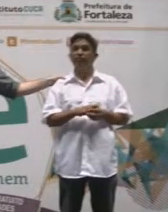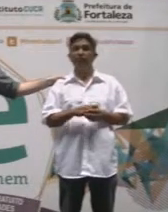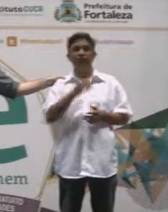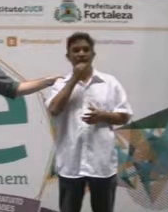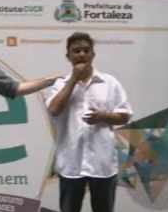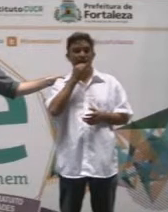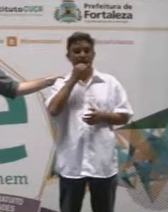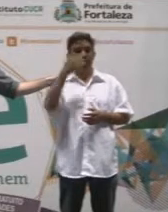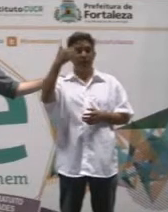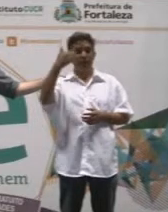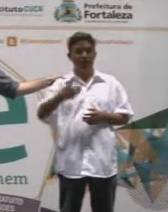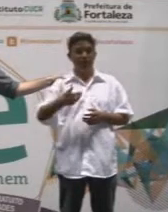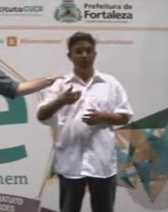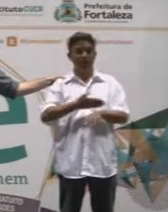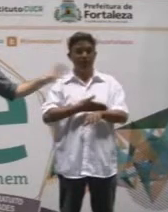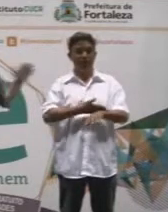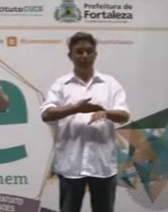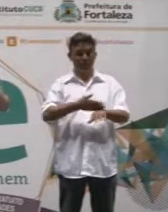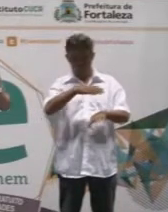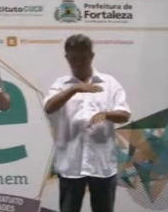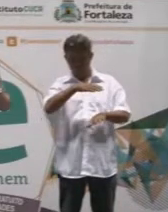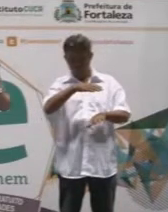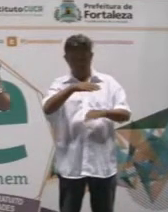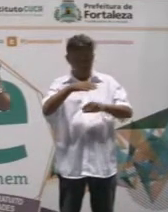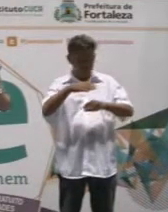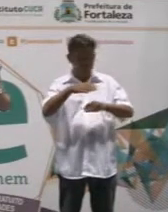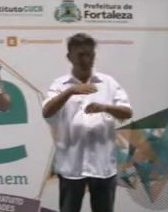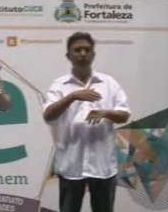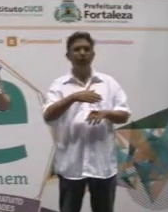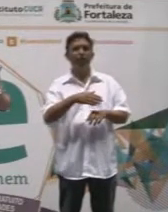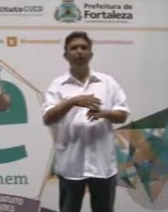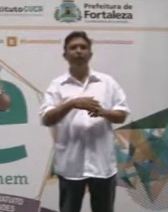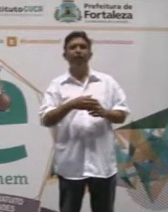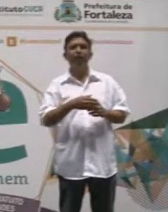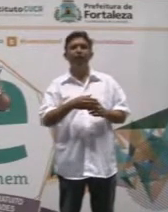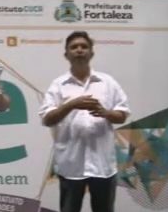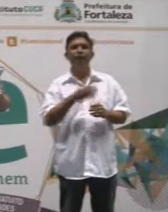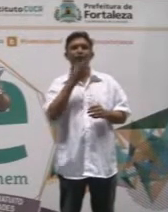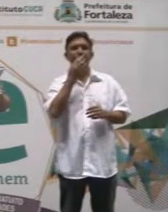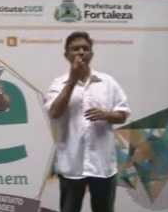Ele é branco. Essa questão é a 3.